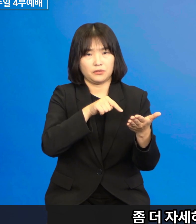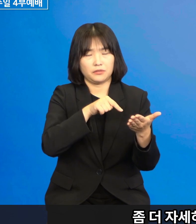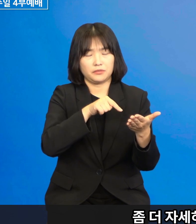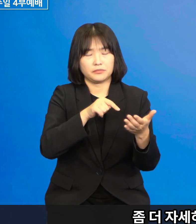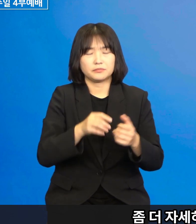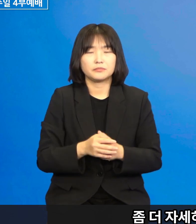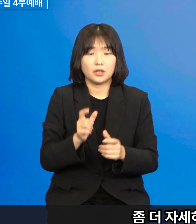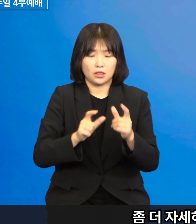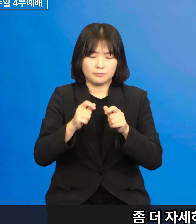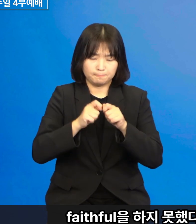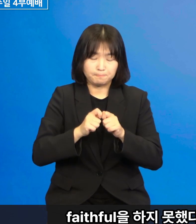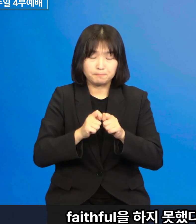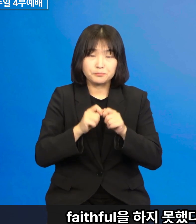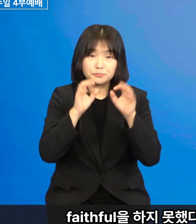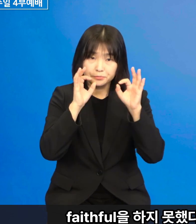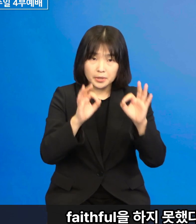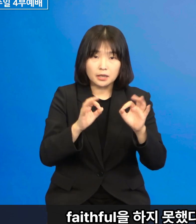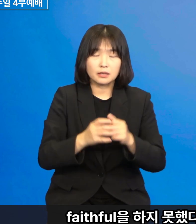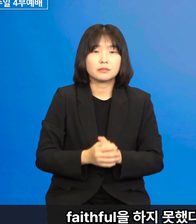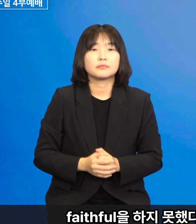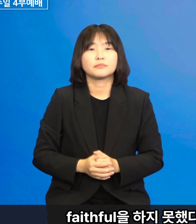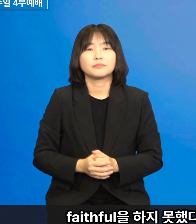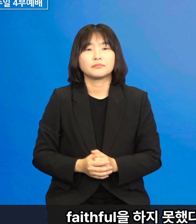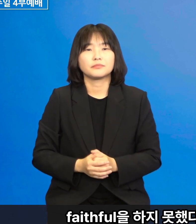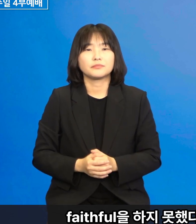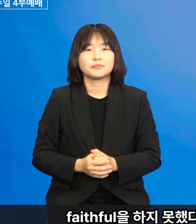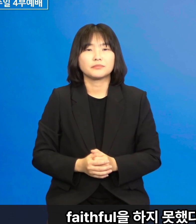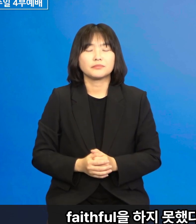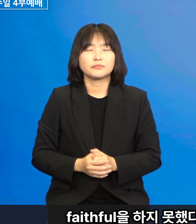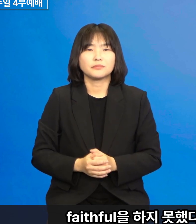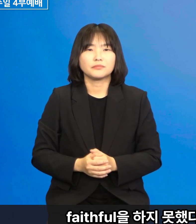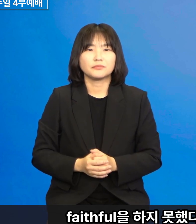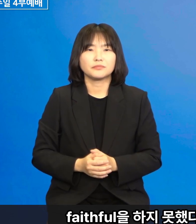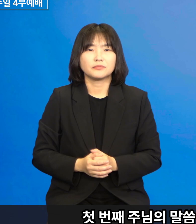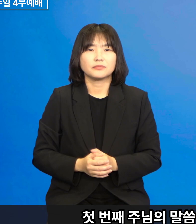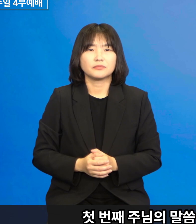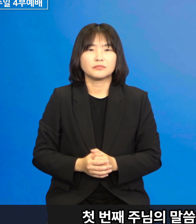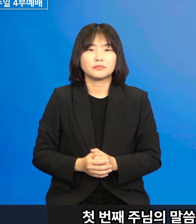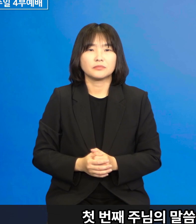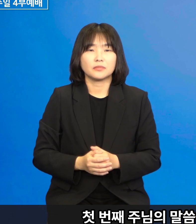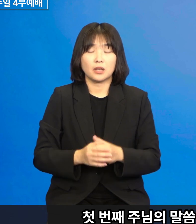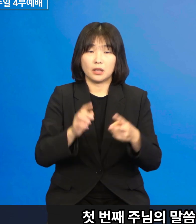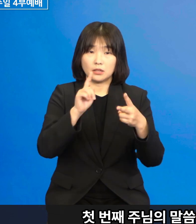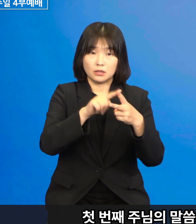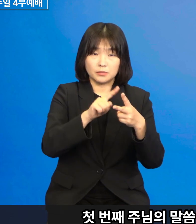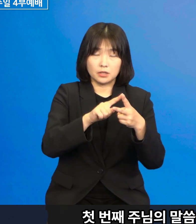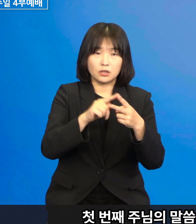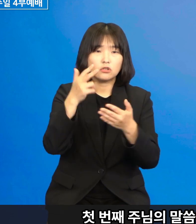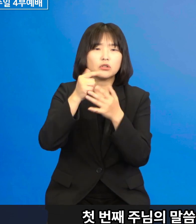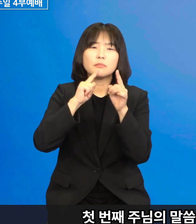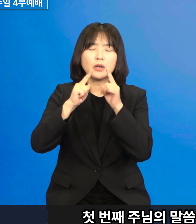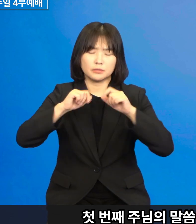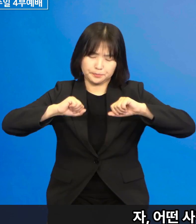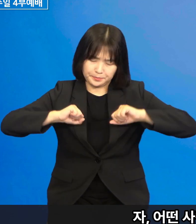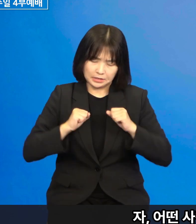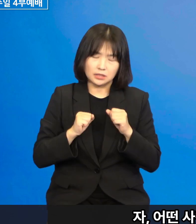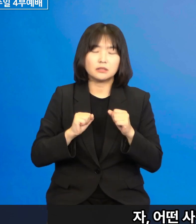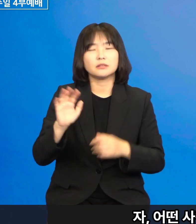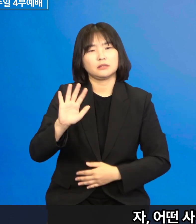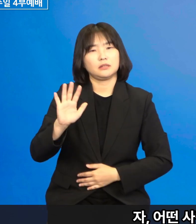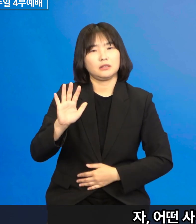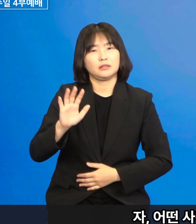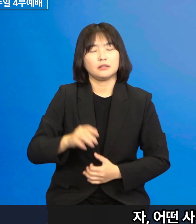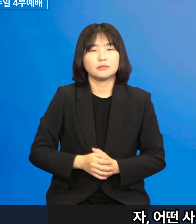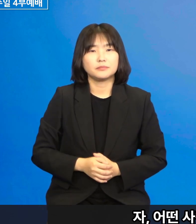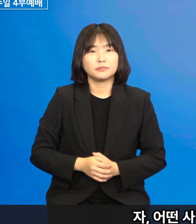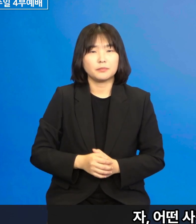좀 더 자세히 살펴보겠습니다. 자, 페이스풀을 하지 못했다는 거 두 가지 이어서 나와요. 첫 번째, 주의 말씀을 지키지 않았다는 것이죠. 자,